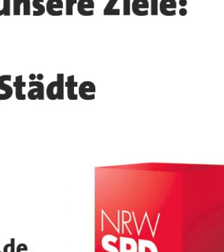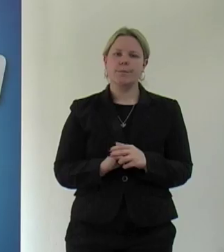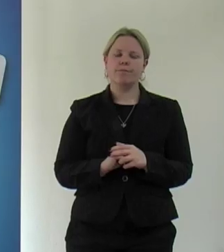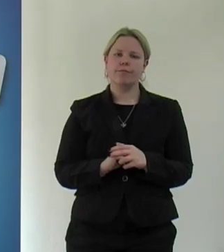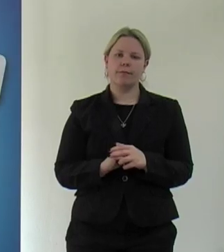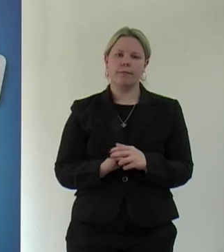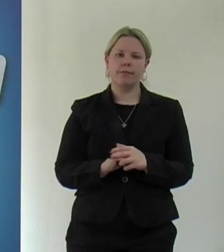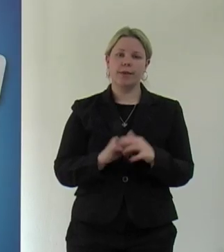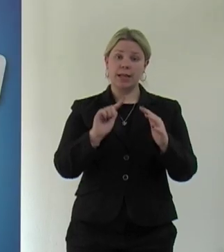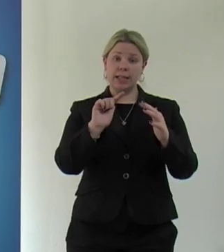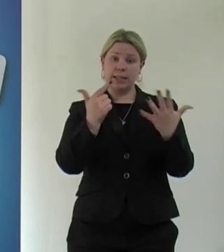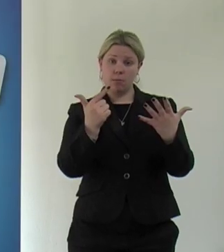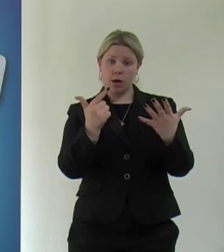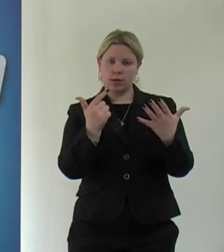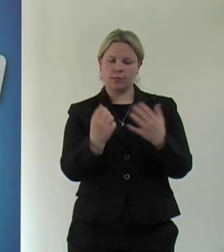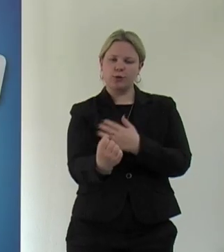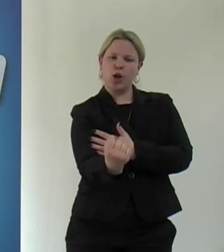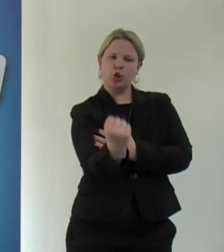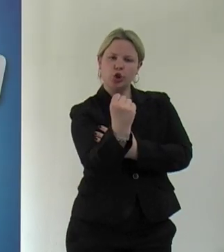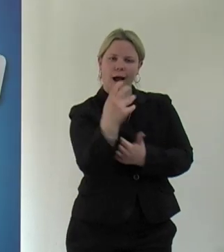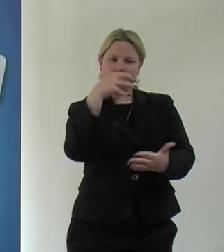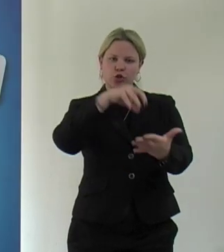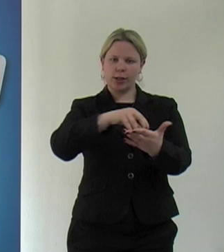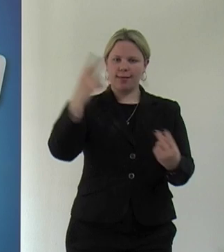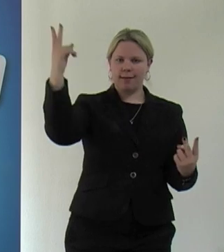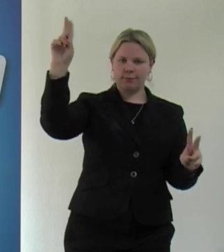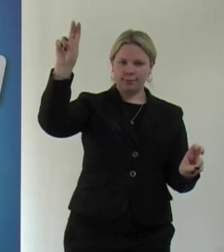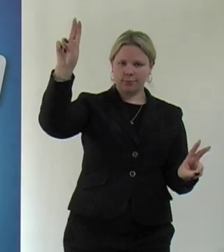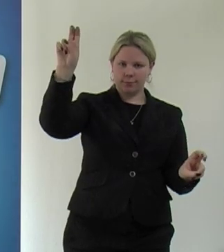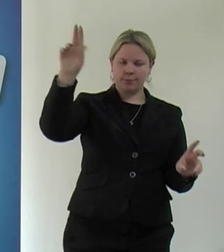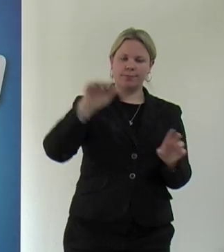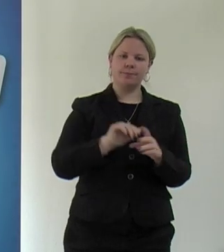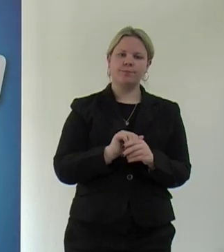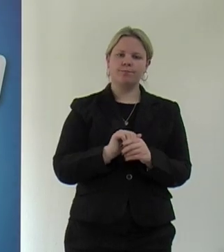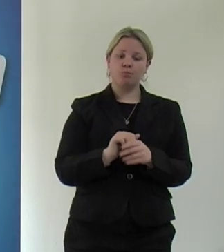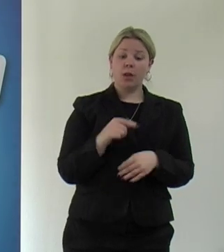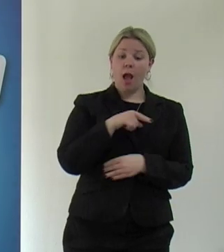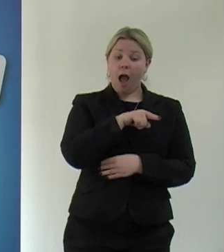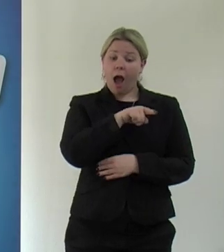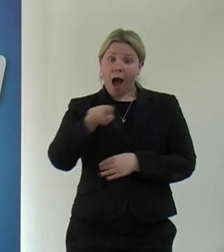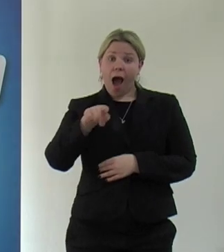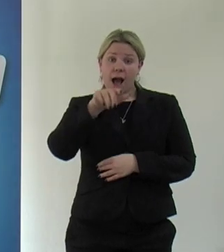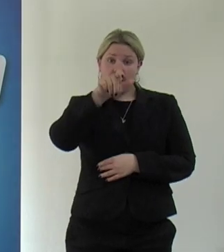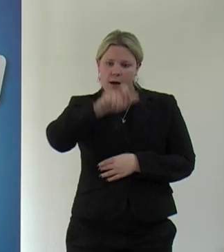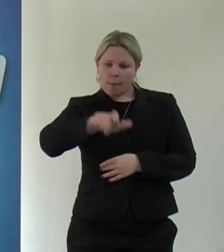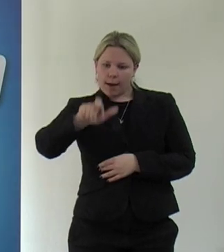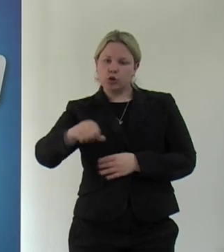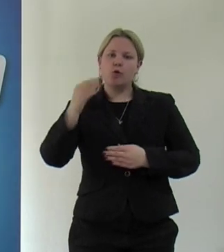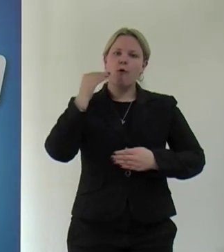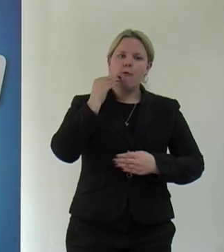7. Starke Städte. Alle Menschen leben in einem Dorf oder in